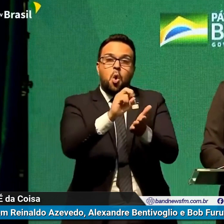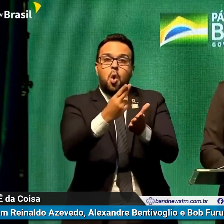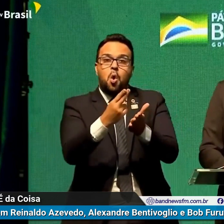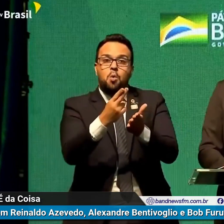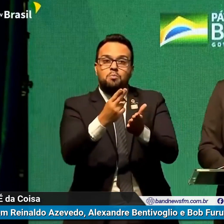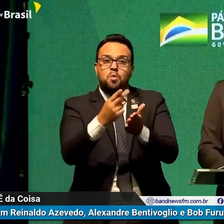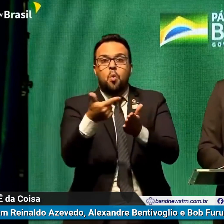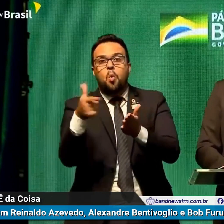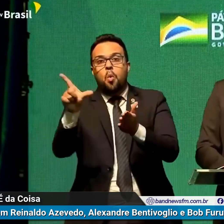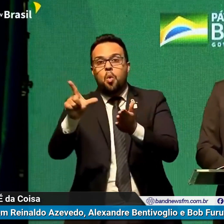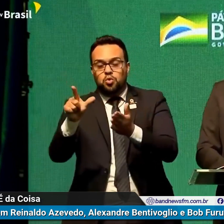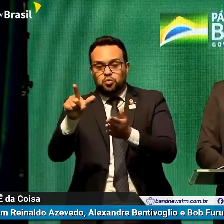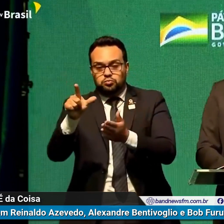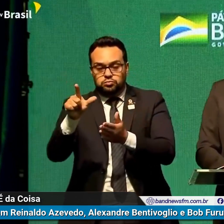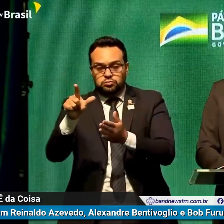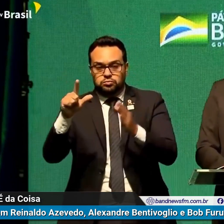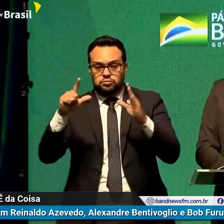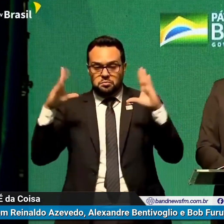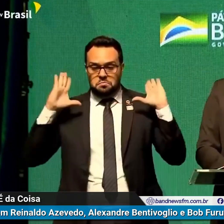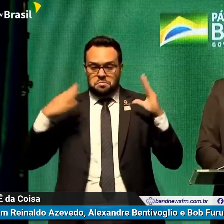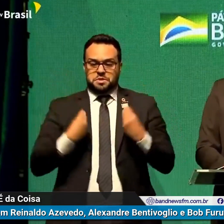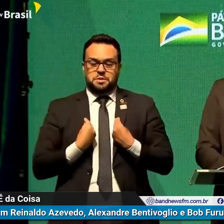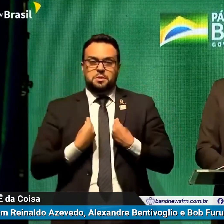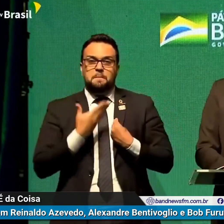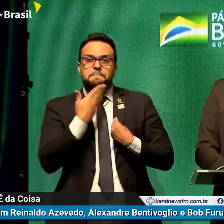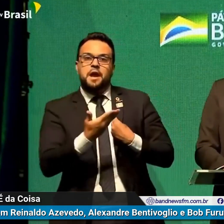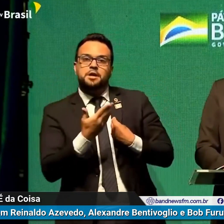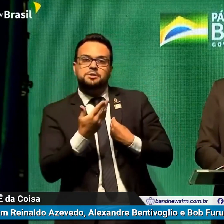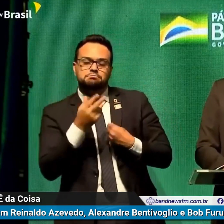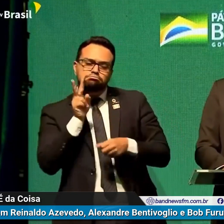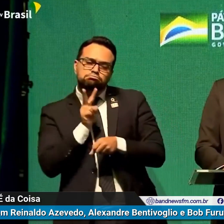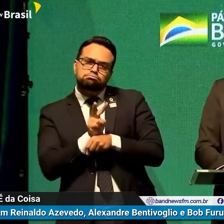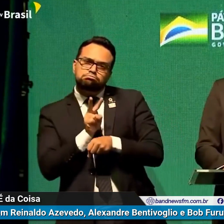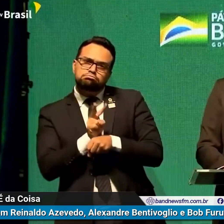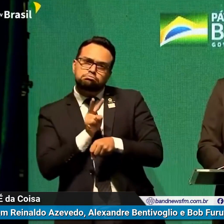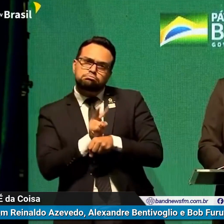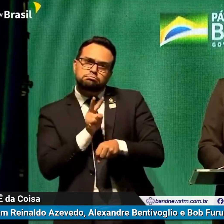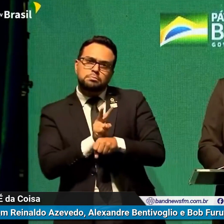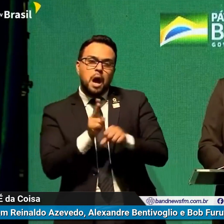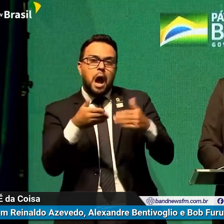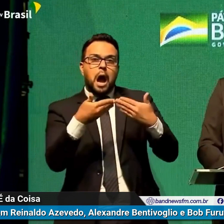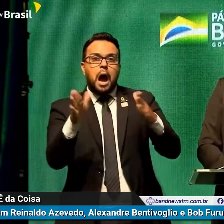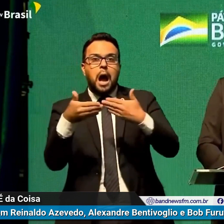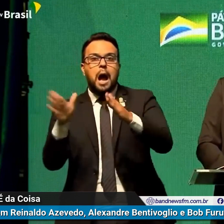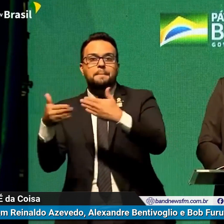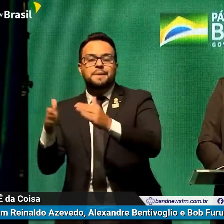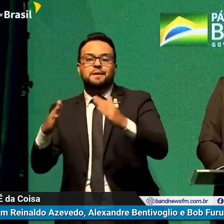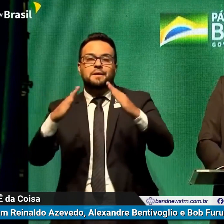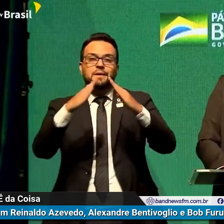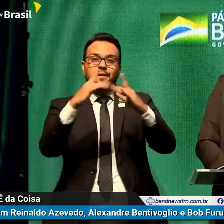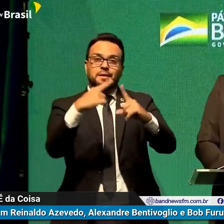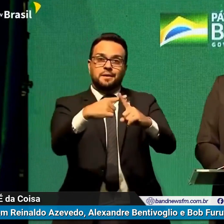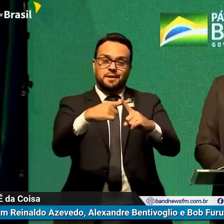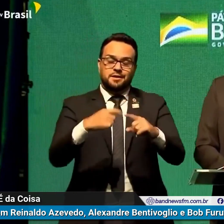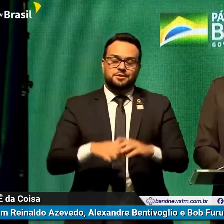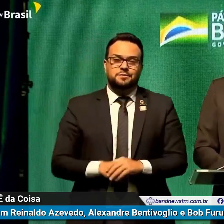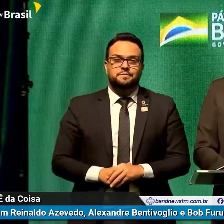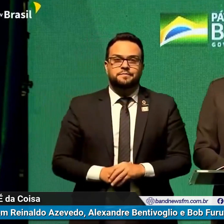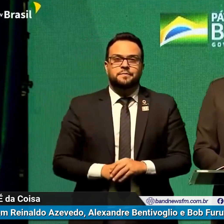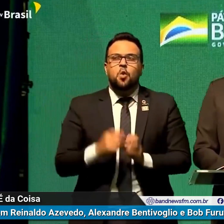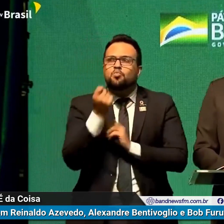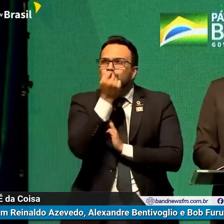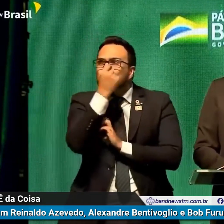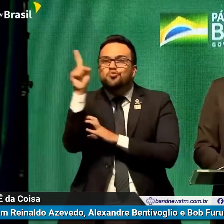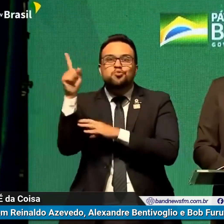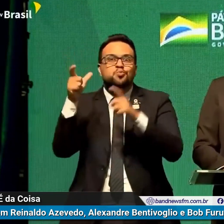vistas, para que nós possamos discutir um pouco mais a abertura ou não de templos religiosos. Qual o último local que